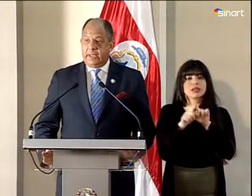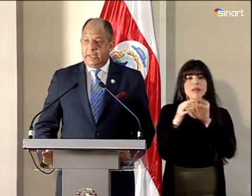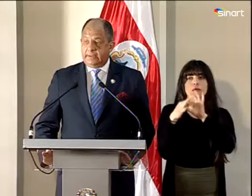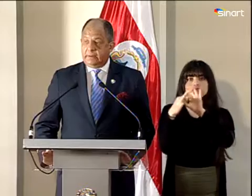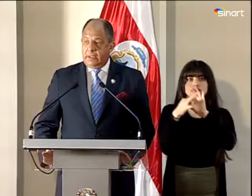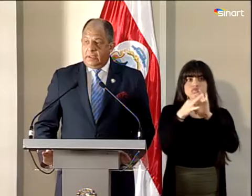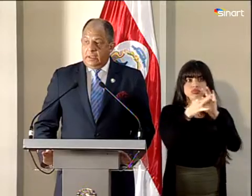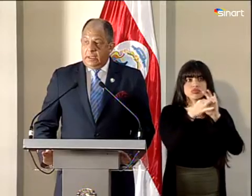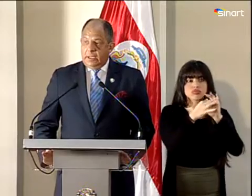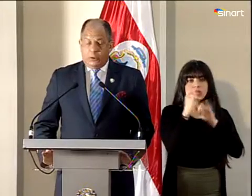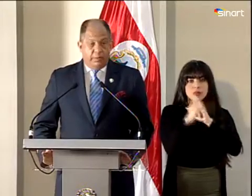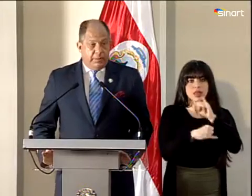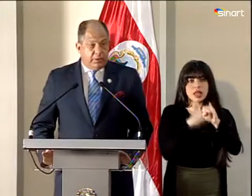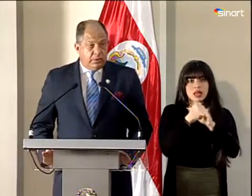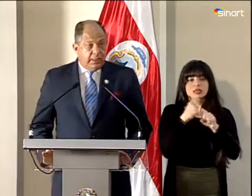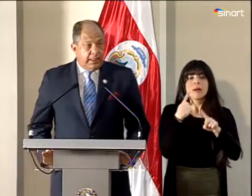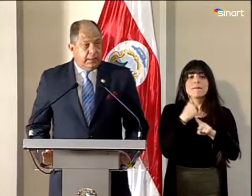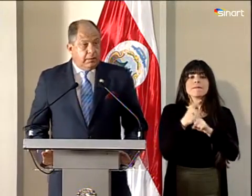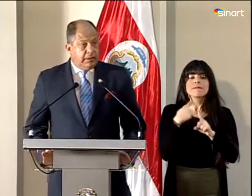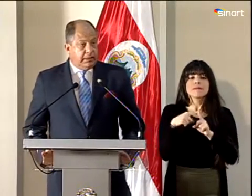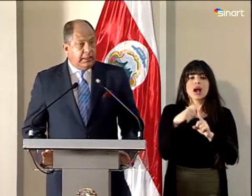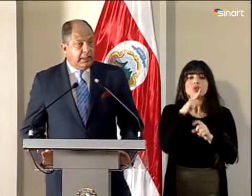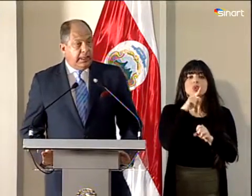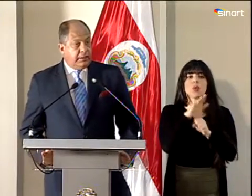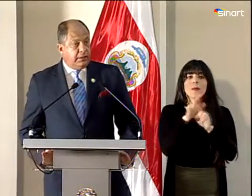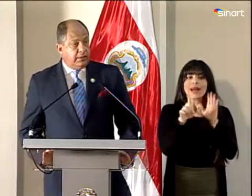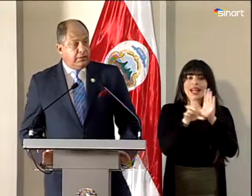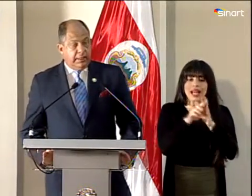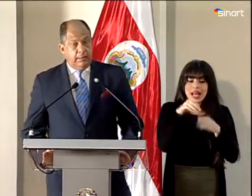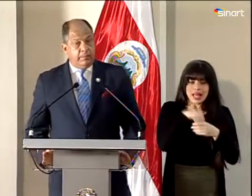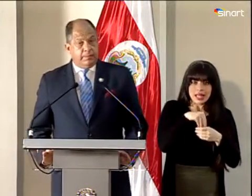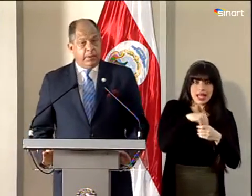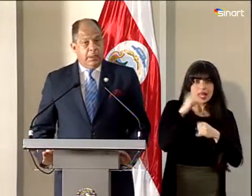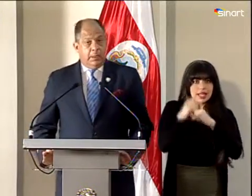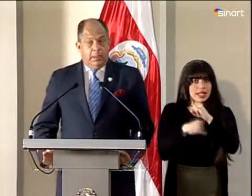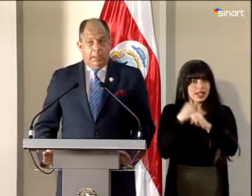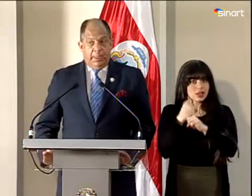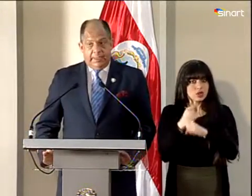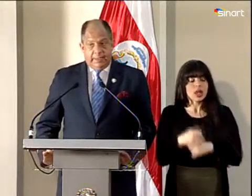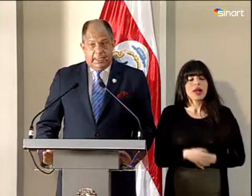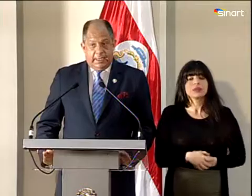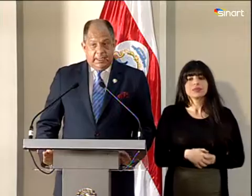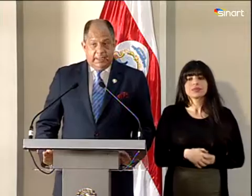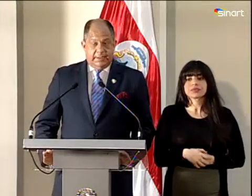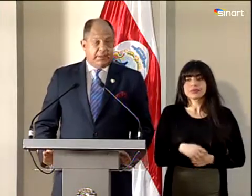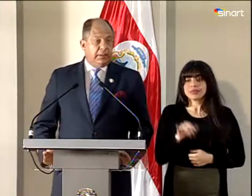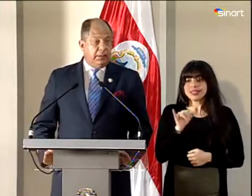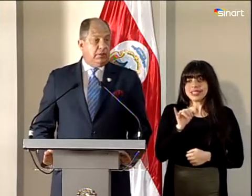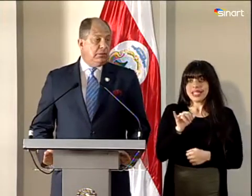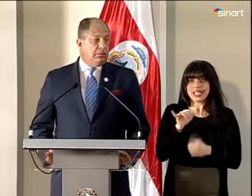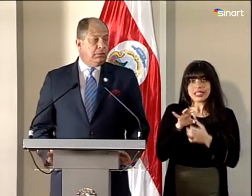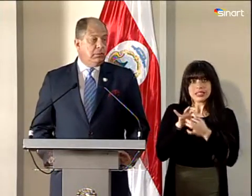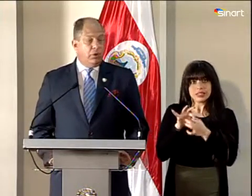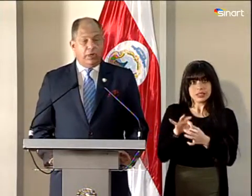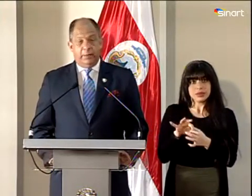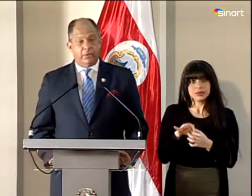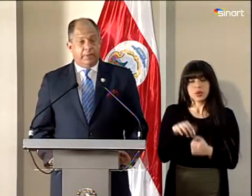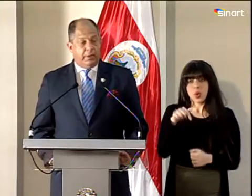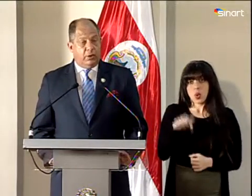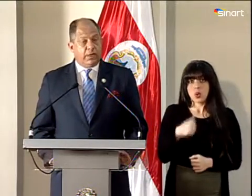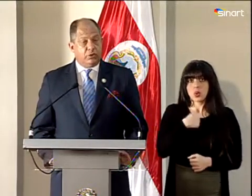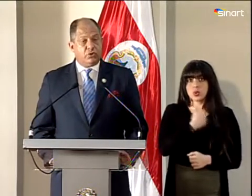internacionales y el cumplimiento de la ley interna e internacional. Y en ese sentido, hoy